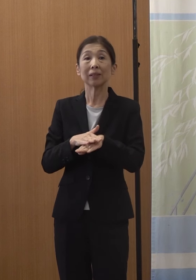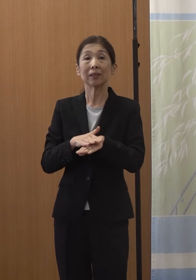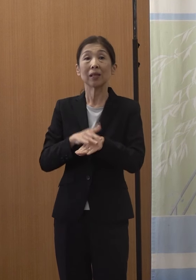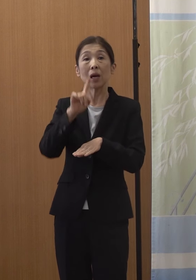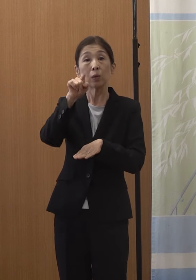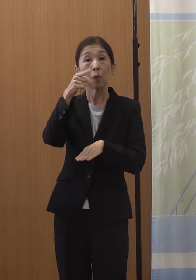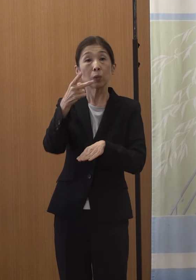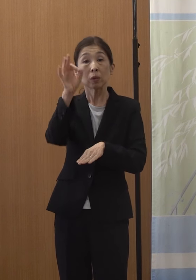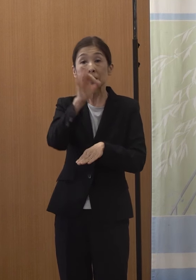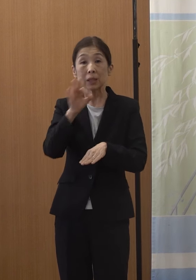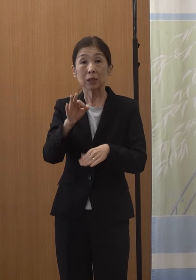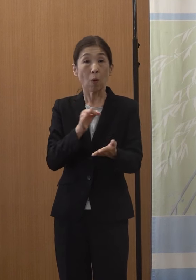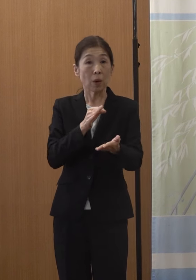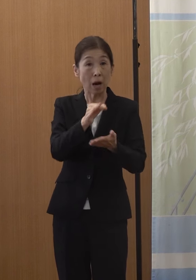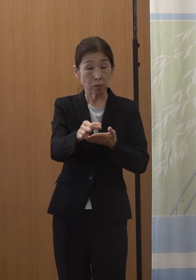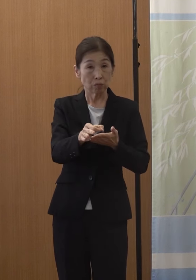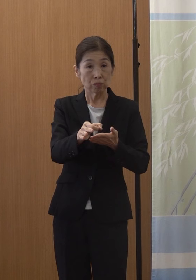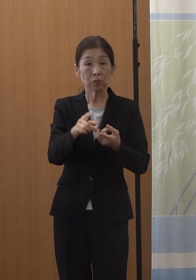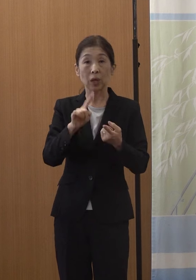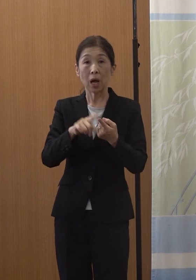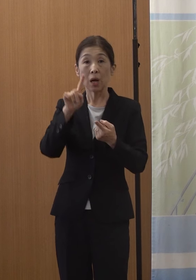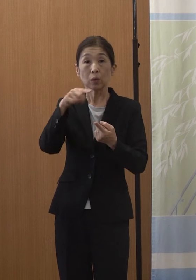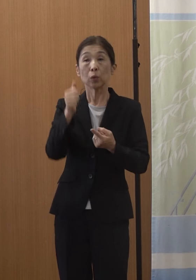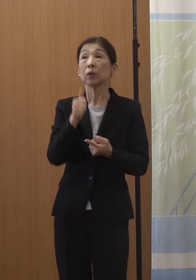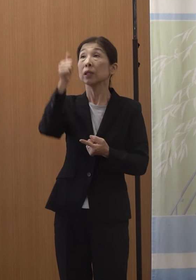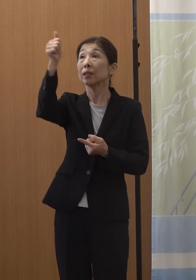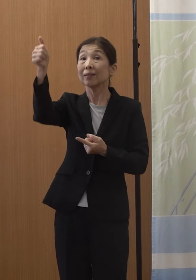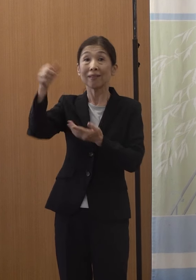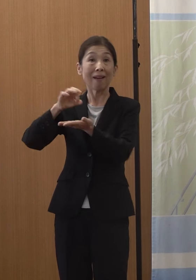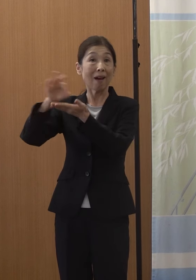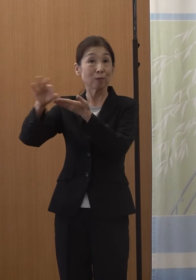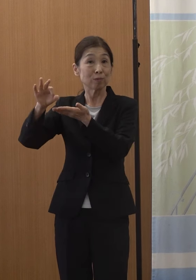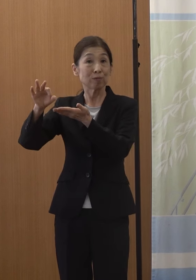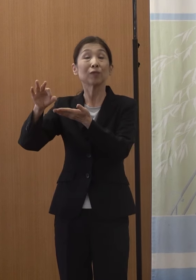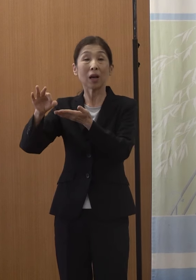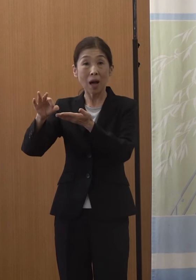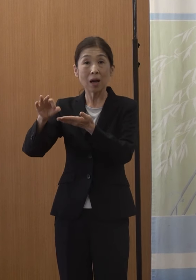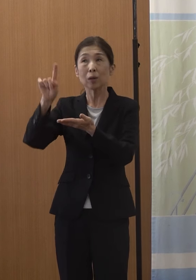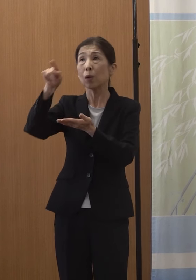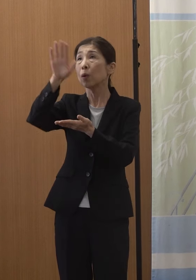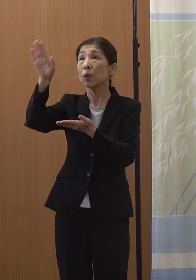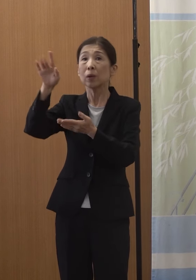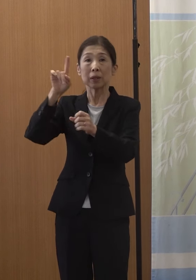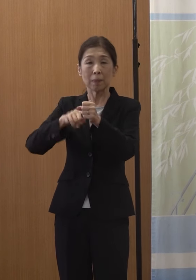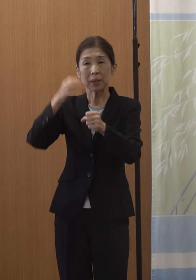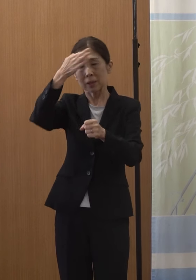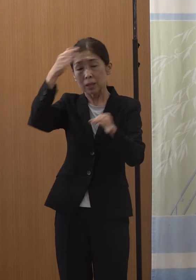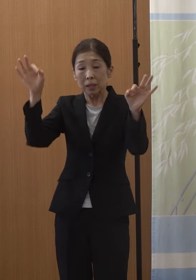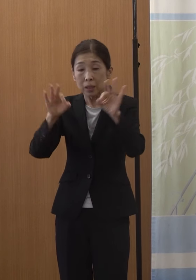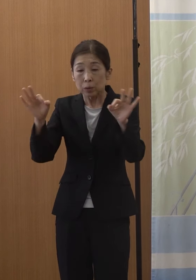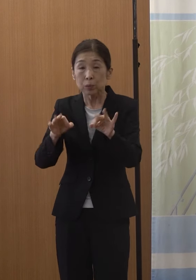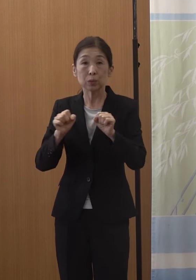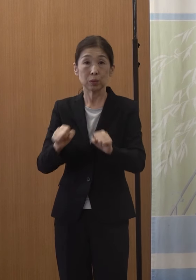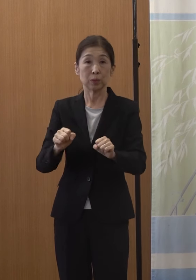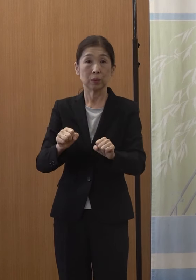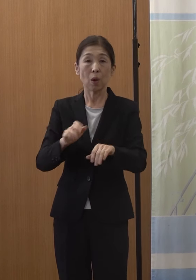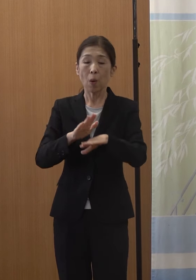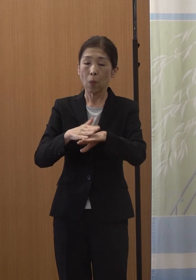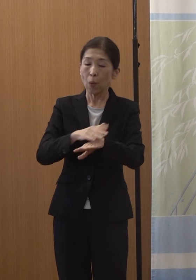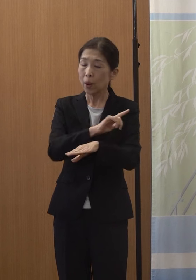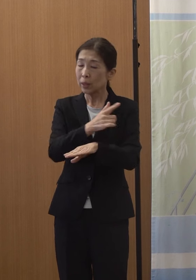を購入する、あるいは能登に行って消費する、能登のために募金をするなど、いろいろな